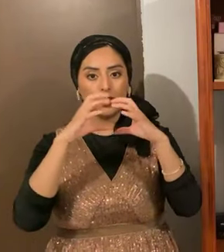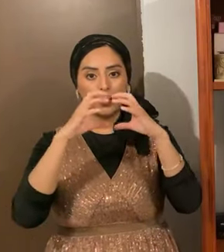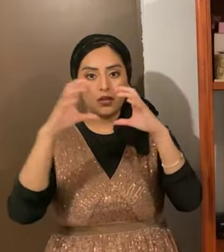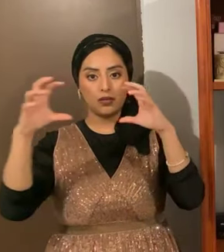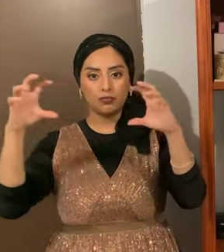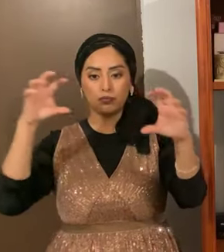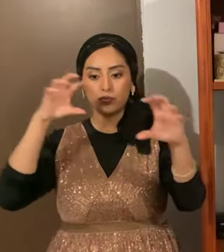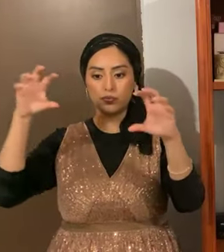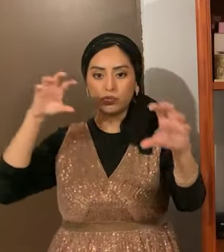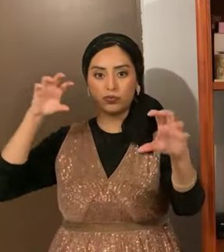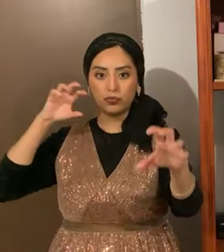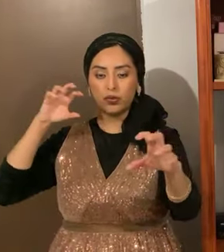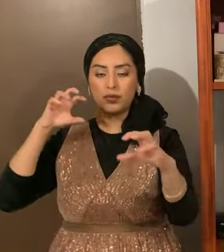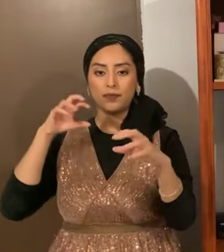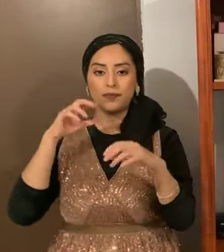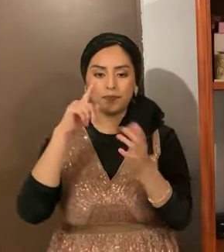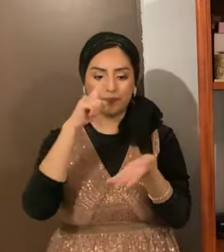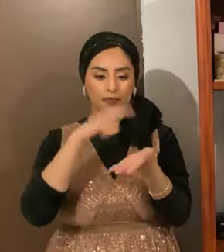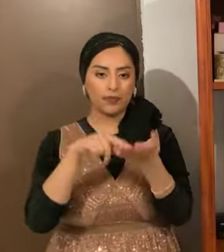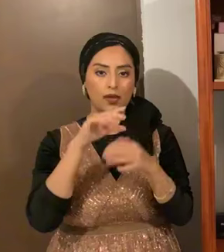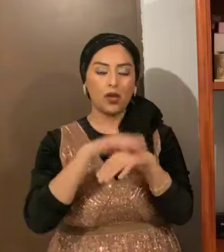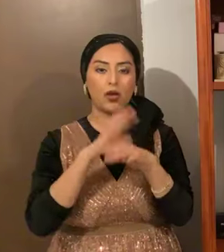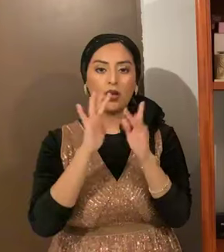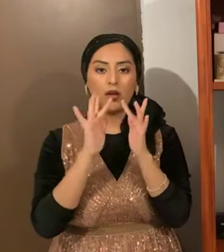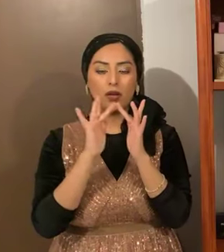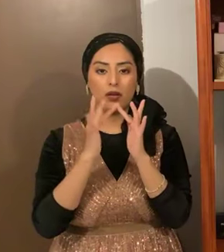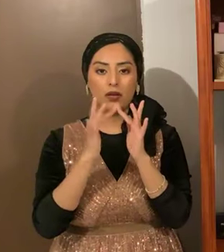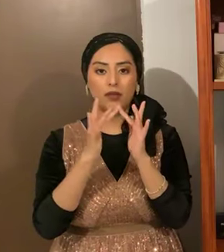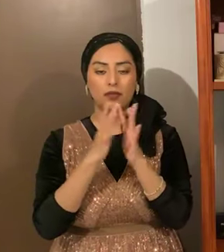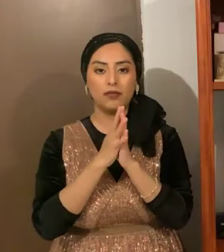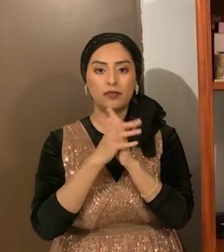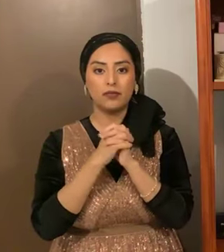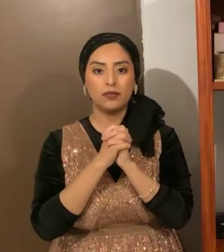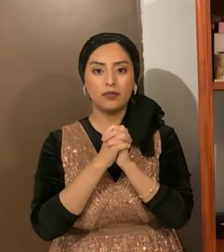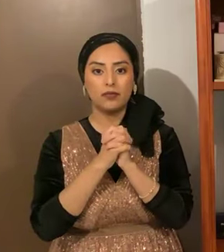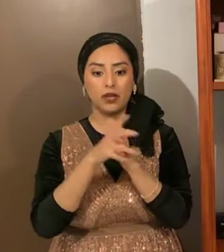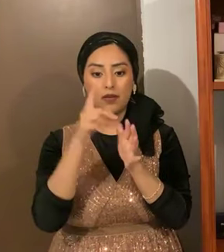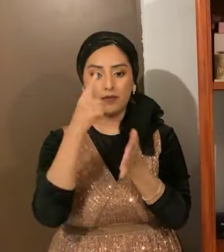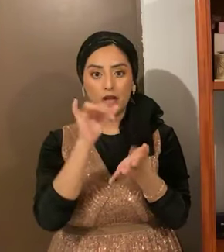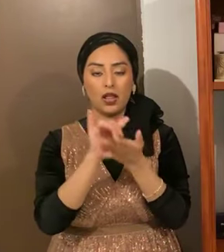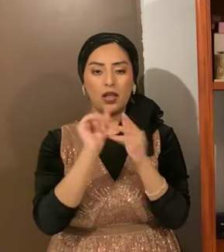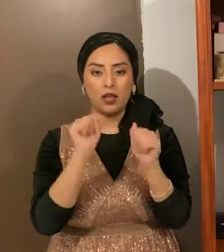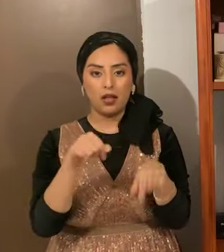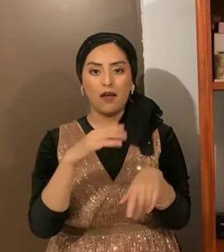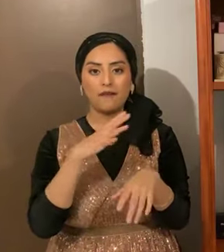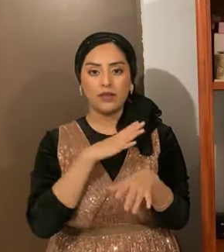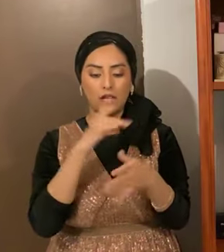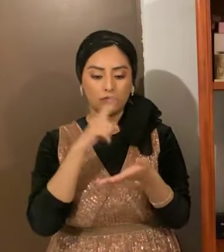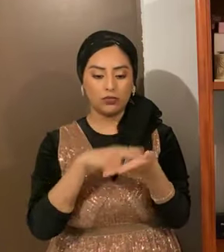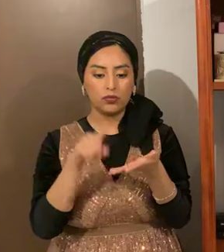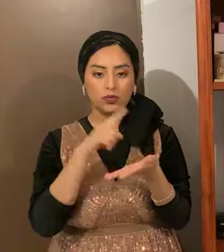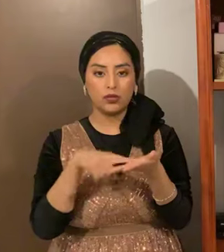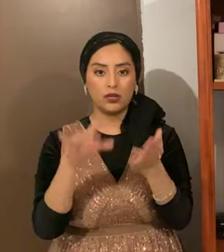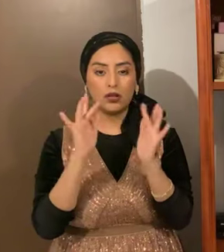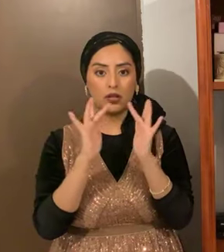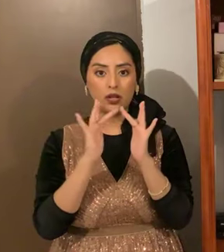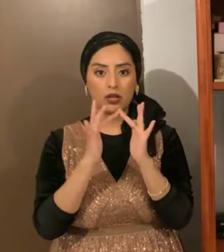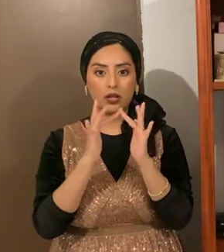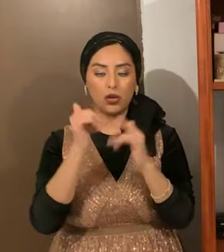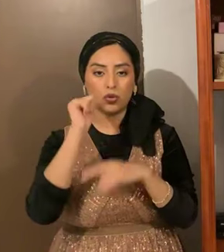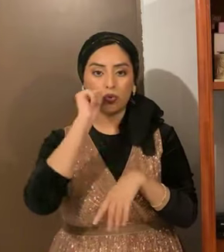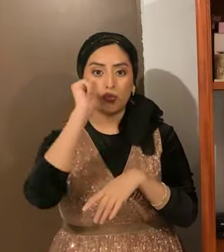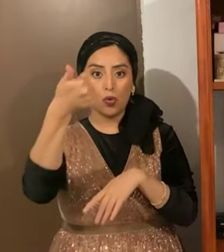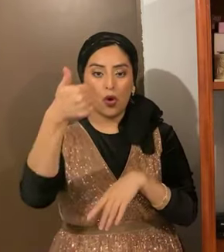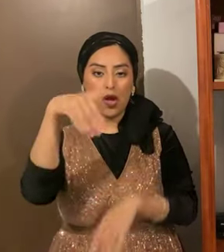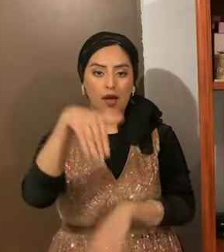planetaria. Sí, busca información. Para eso sí se puede buscar información. Sí, porque ya va a ser